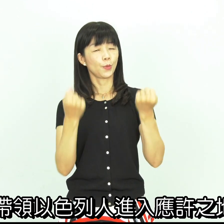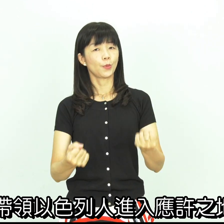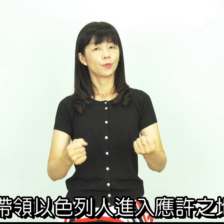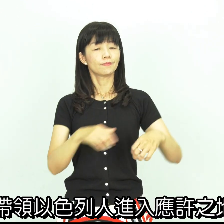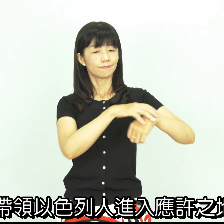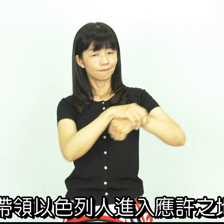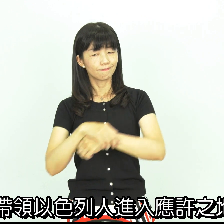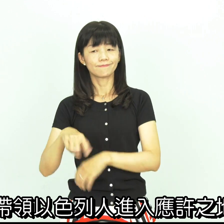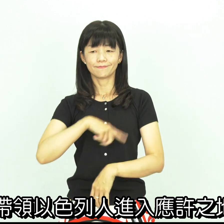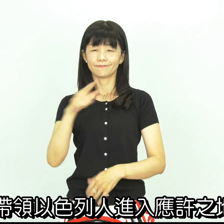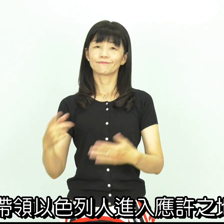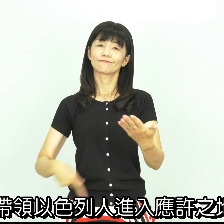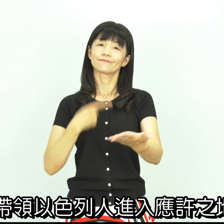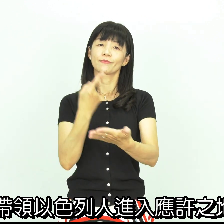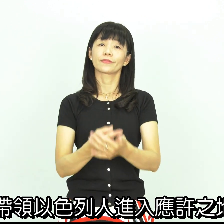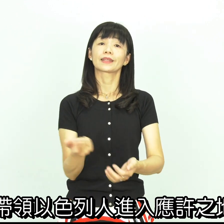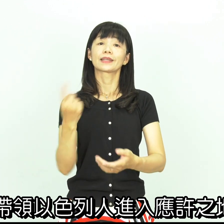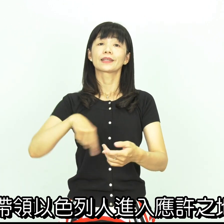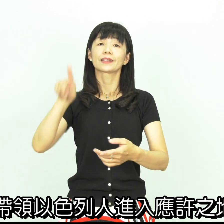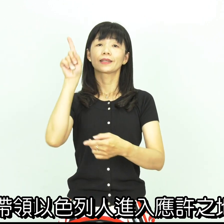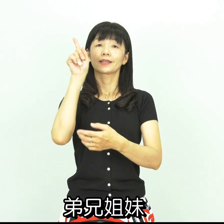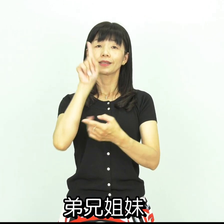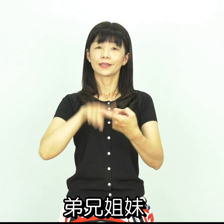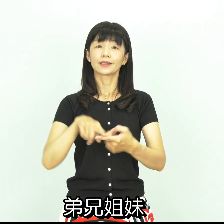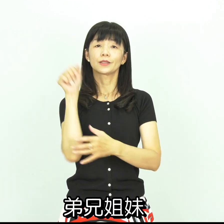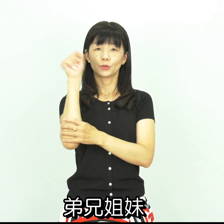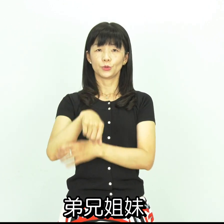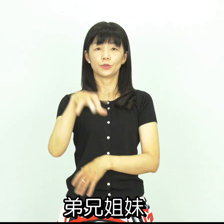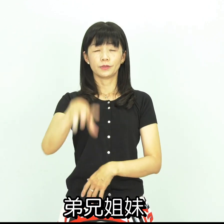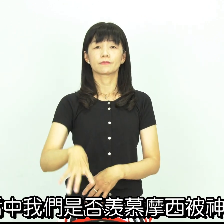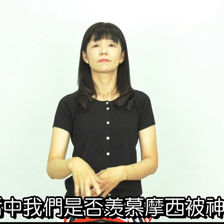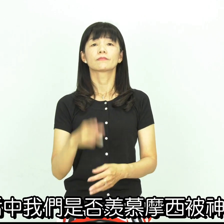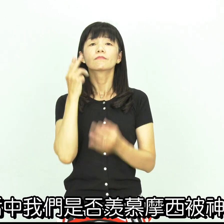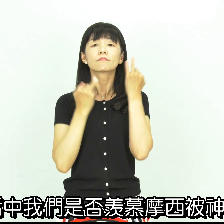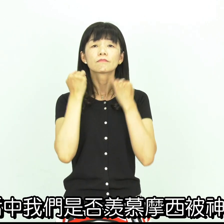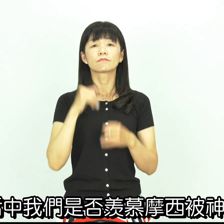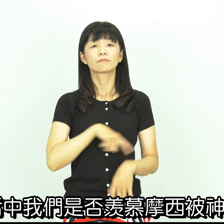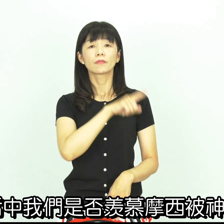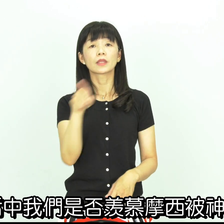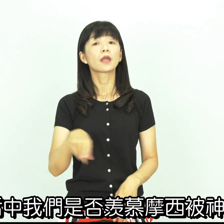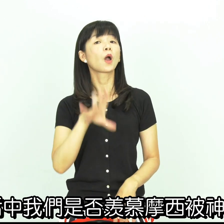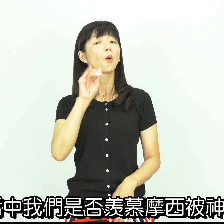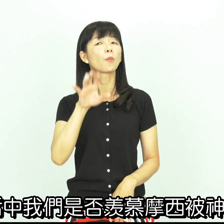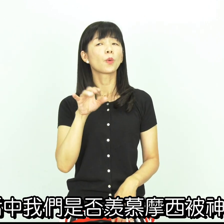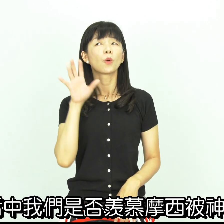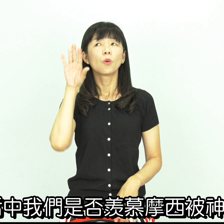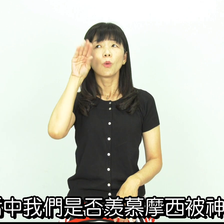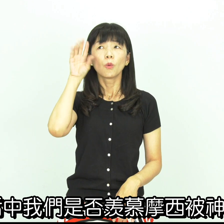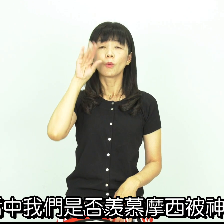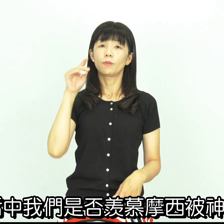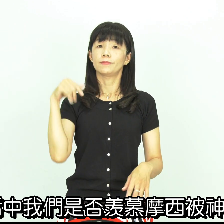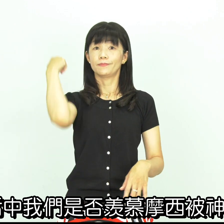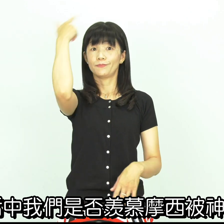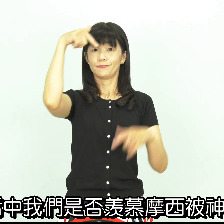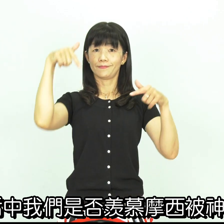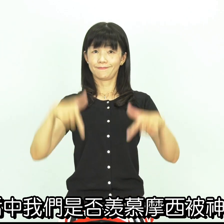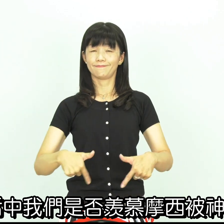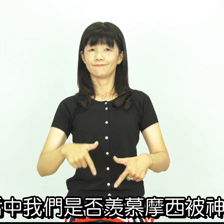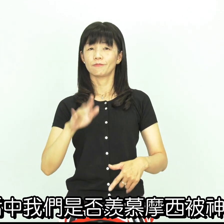地。弟兄姐妹，在生活中 我们是否羡慕摩西被神